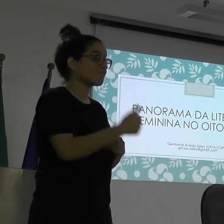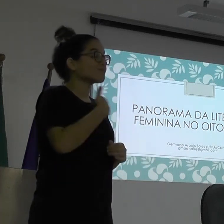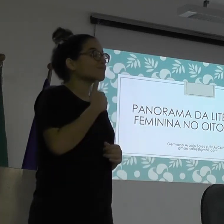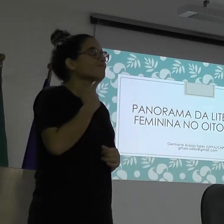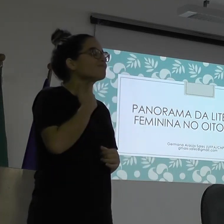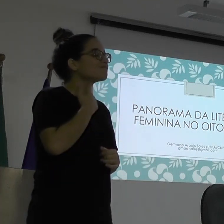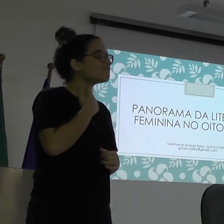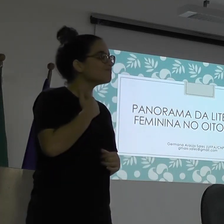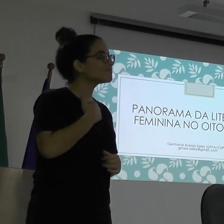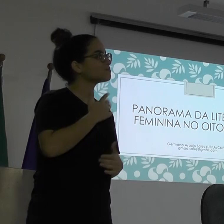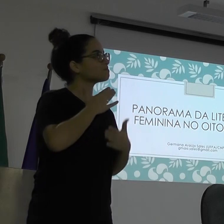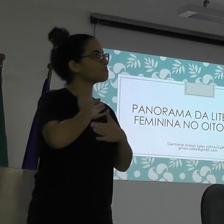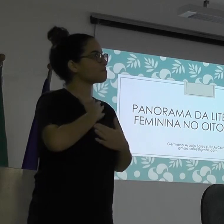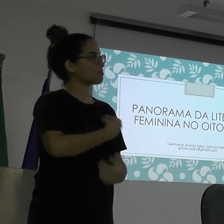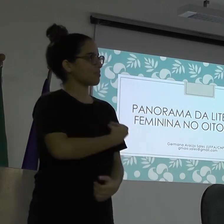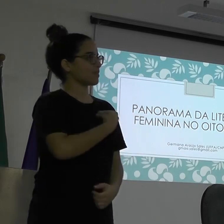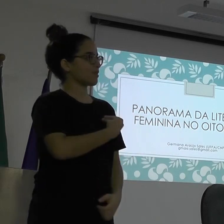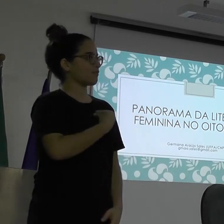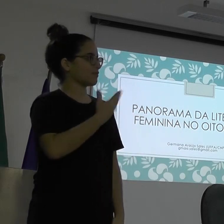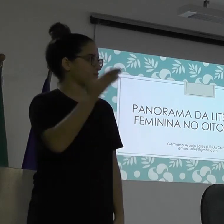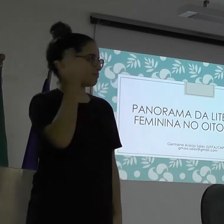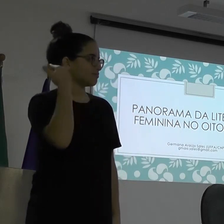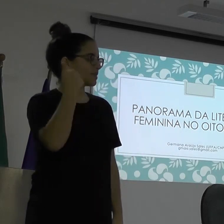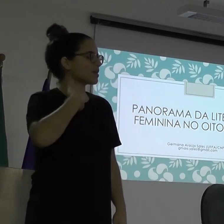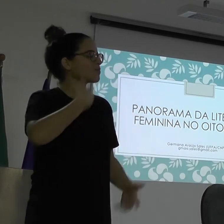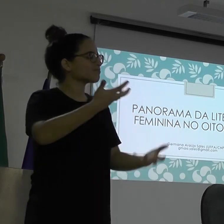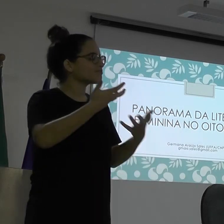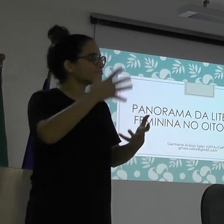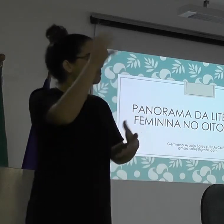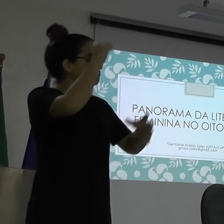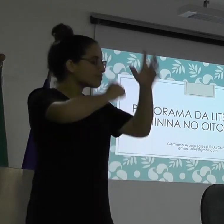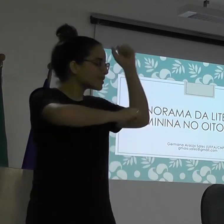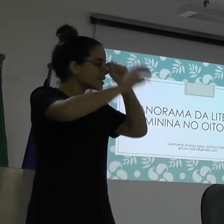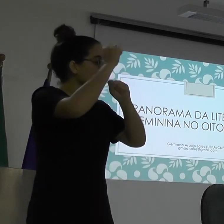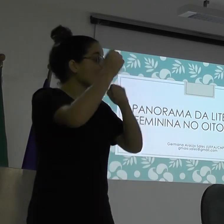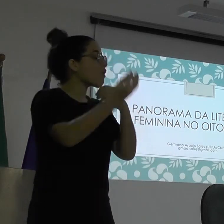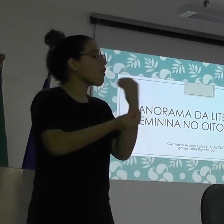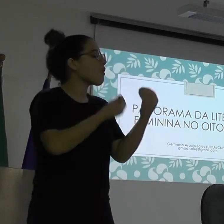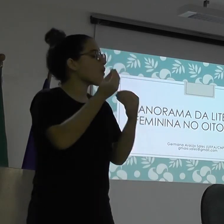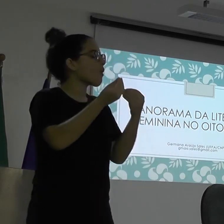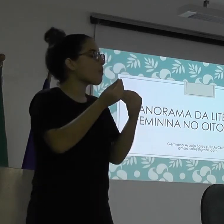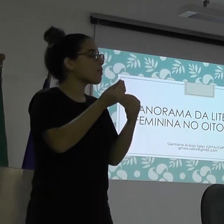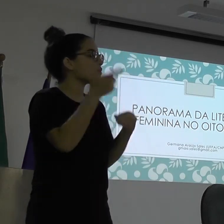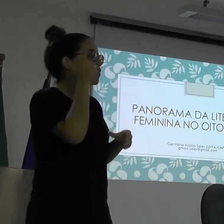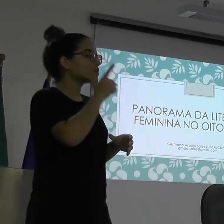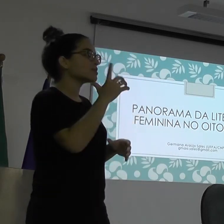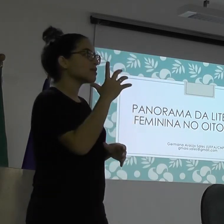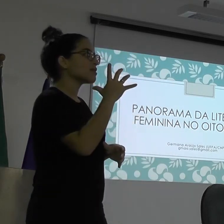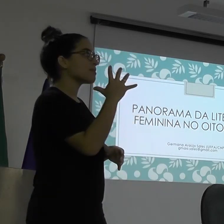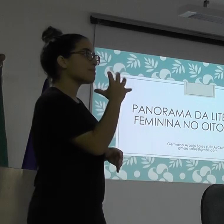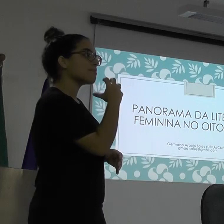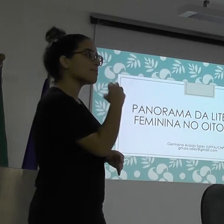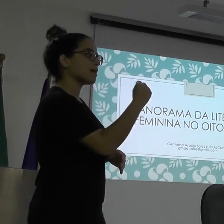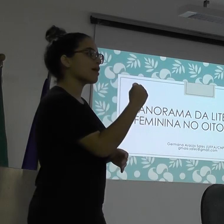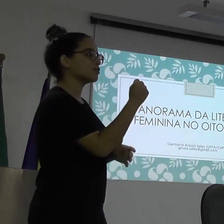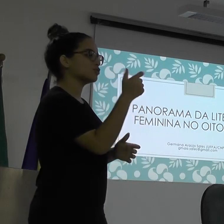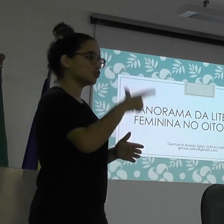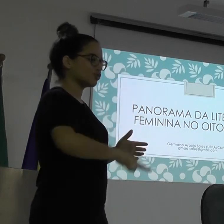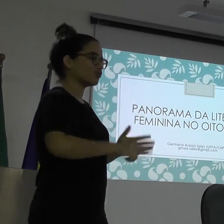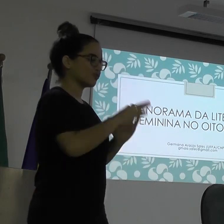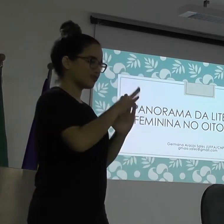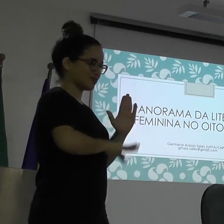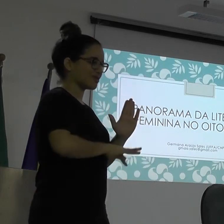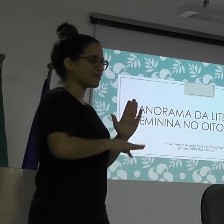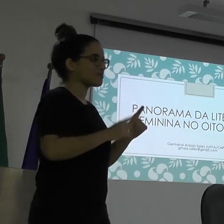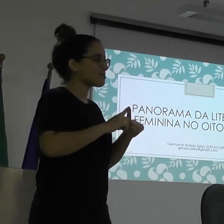de fazer na minha vida, era aprender a recuperar, né? A recuperar os